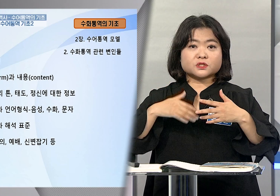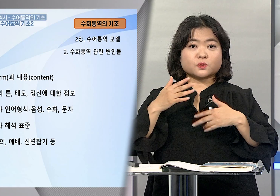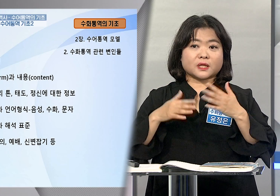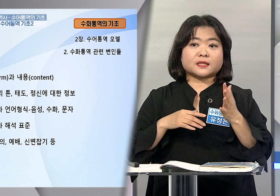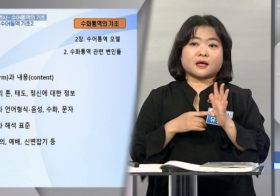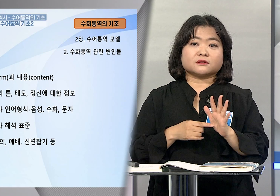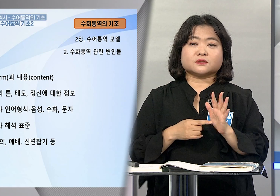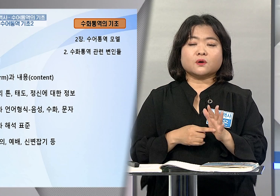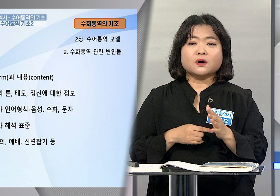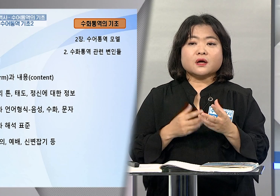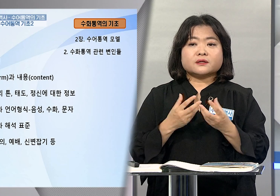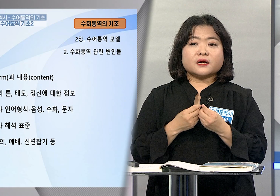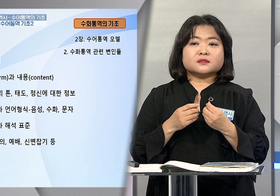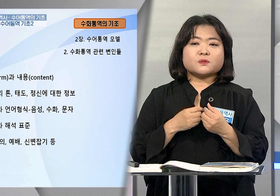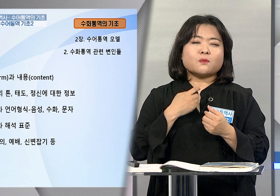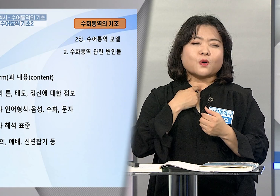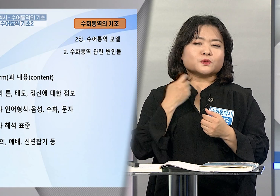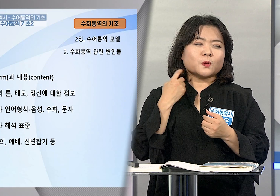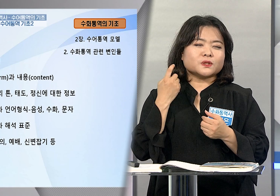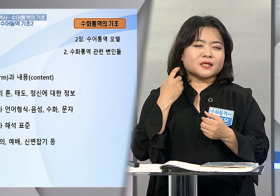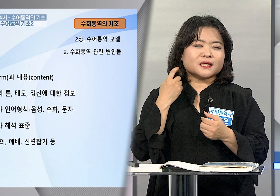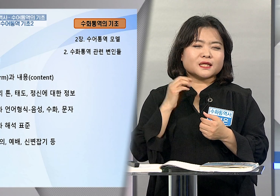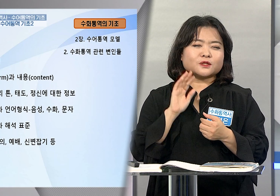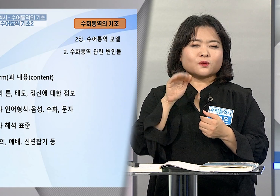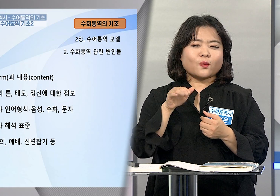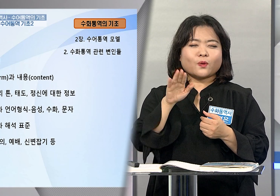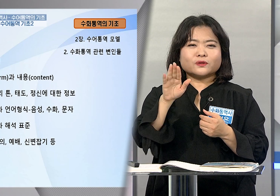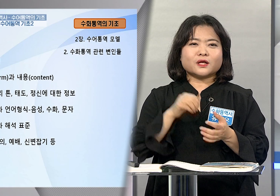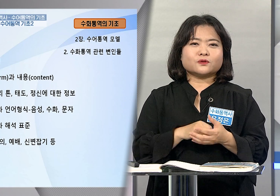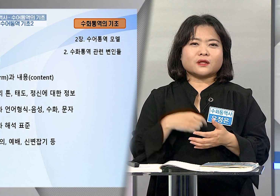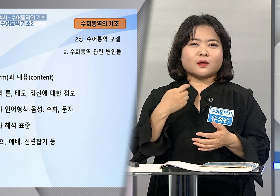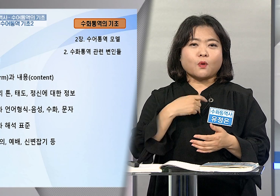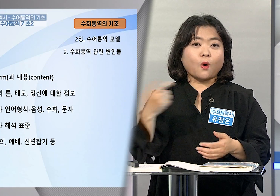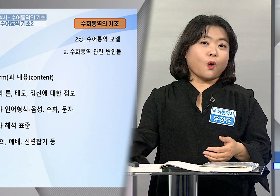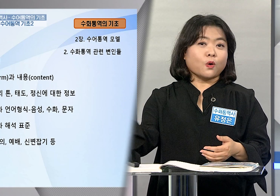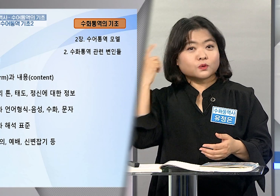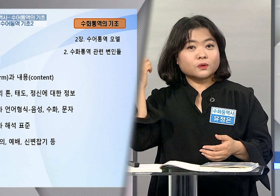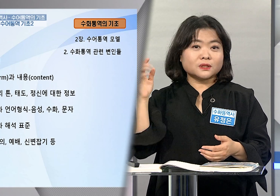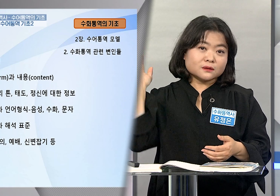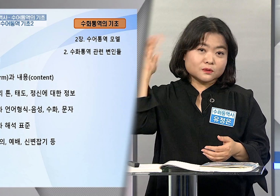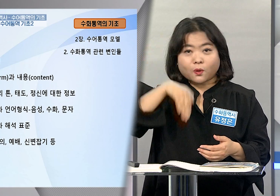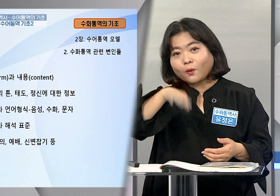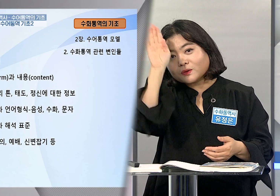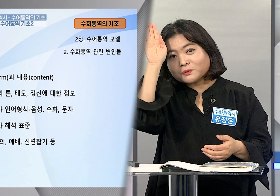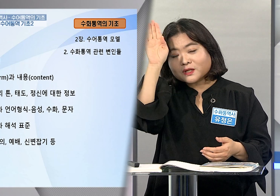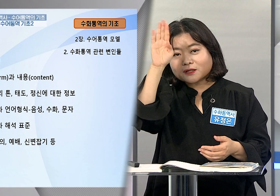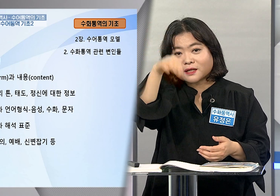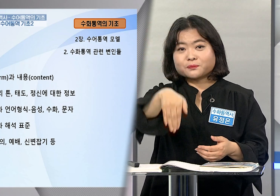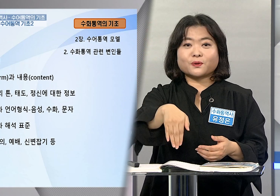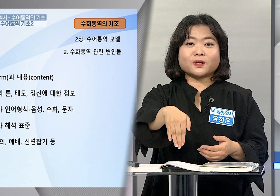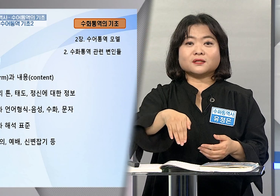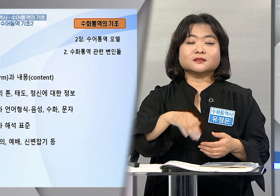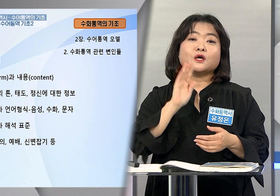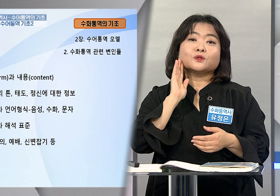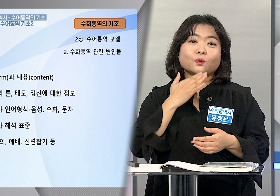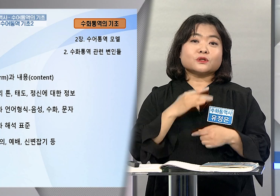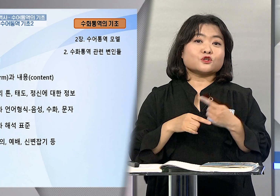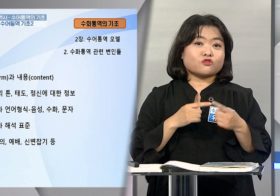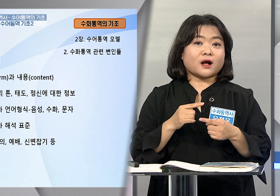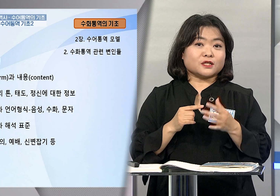손짓으로 나타나거든요. 예를 들면 목소리 톤 해도 되는데 목소리 톤 뭐 이렇게 표현하는 농인의 수어가 있을